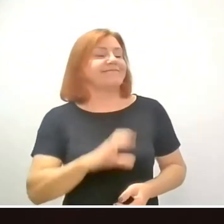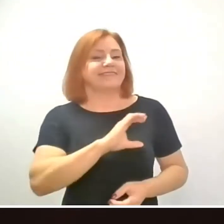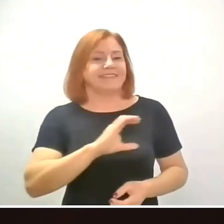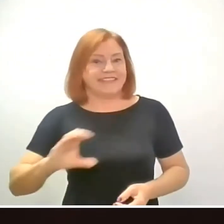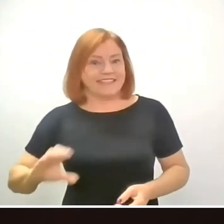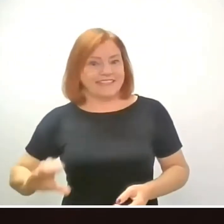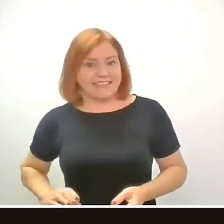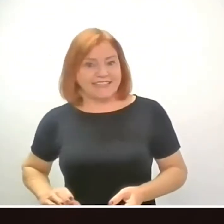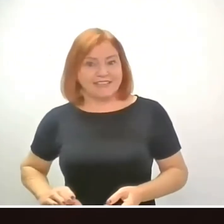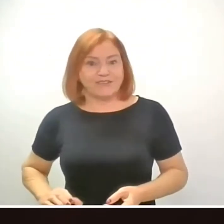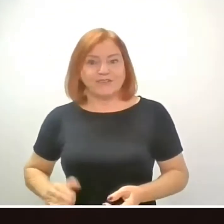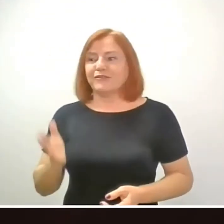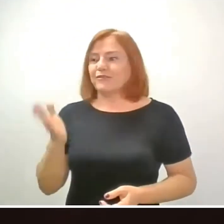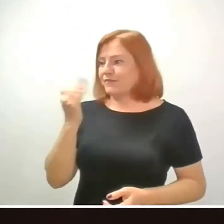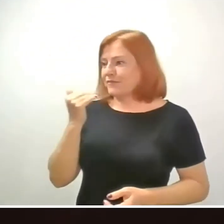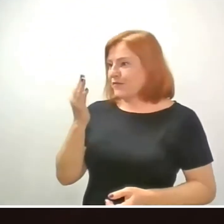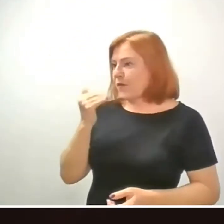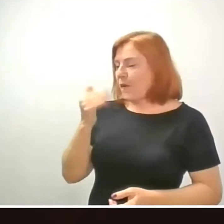pessoas.